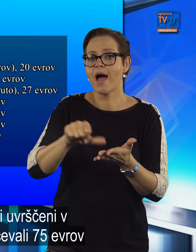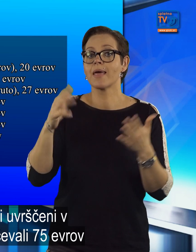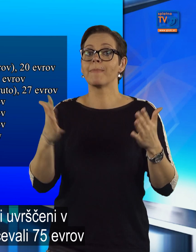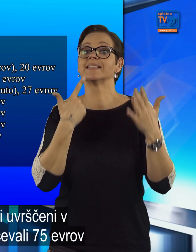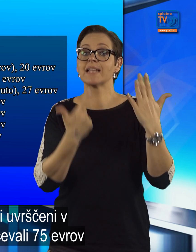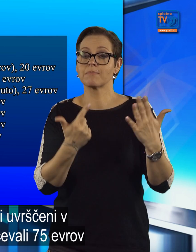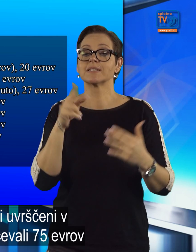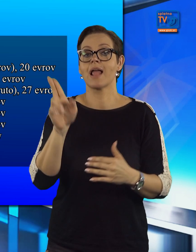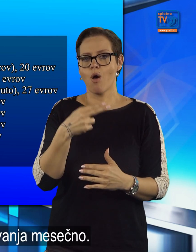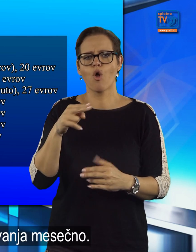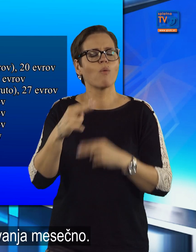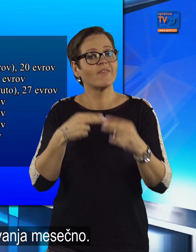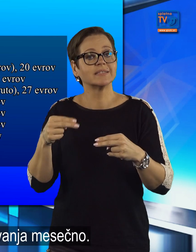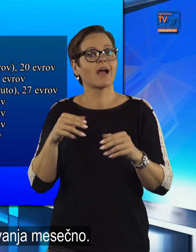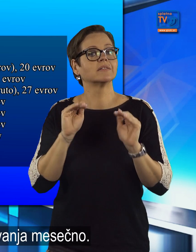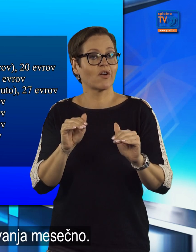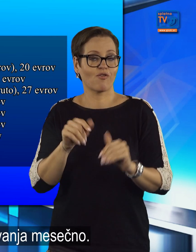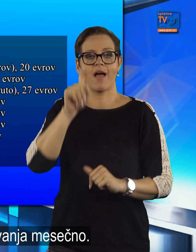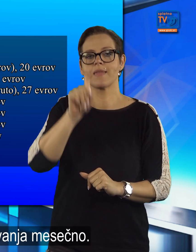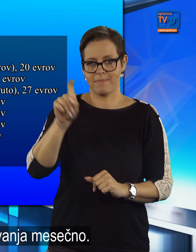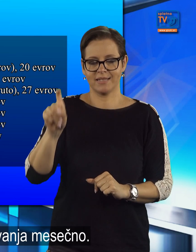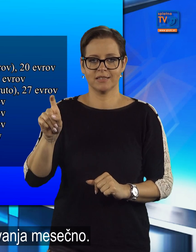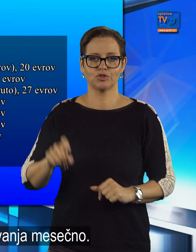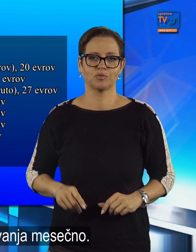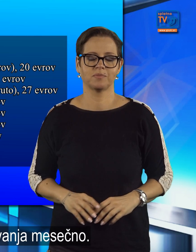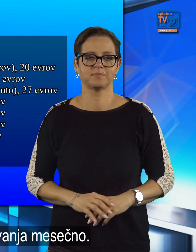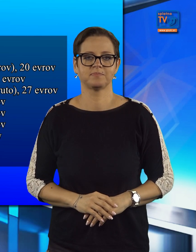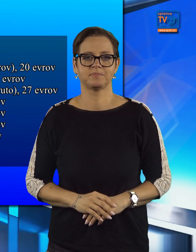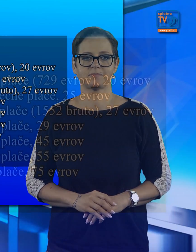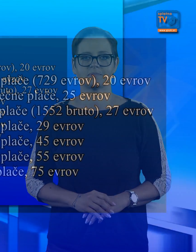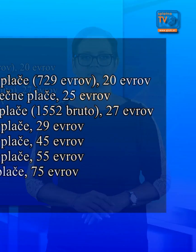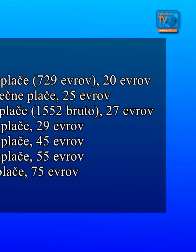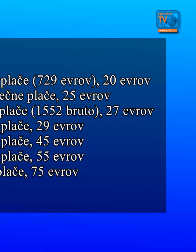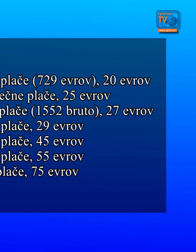bi plačevali 75 evrov obveznega zavarovanja mesečno.